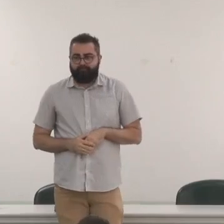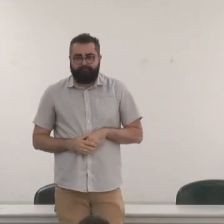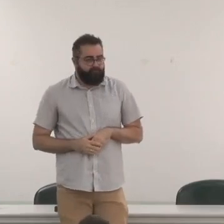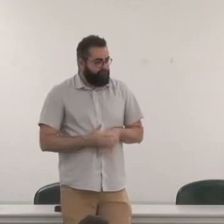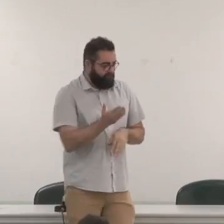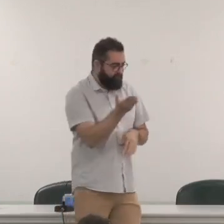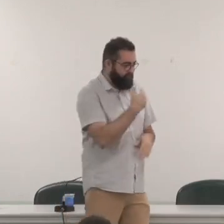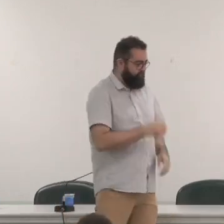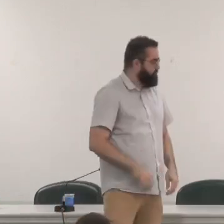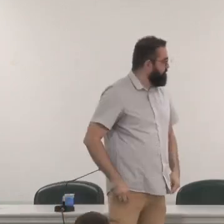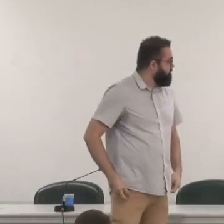e, por último, a conclusão.